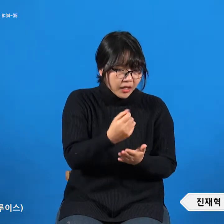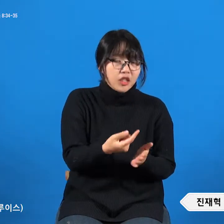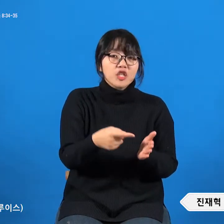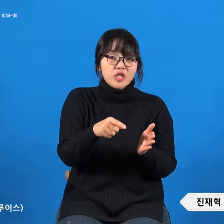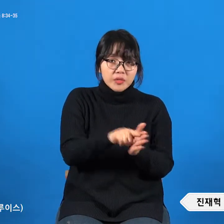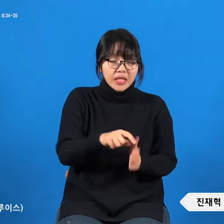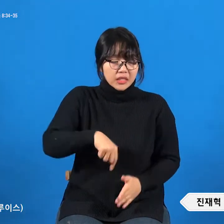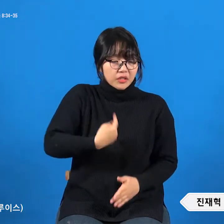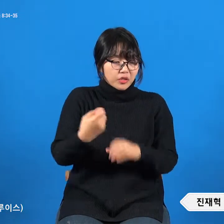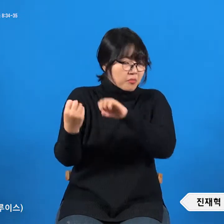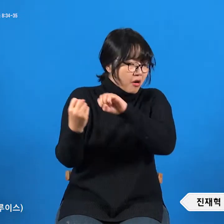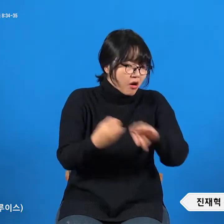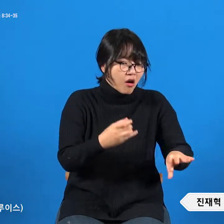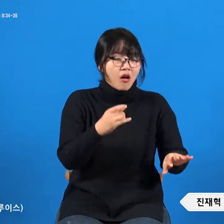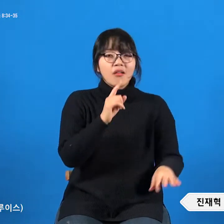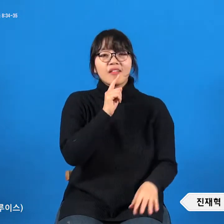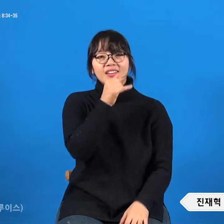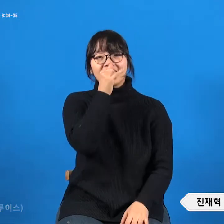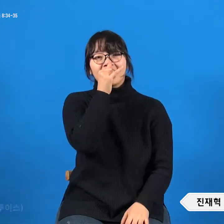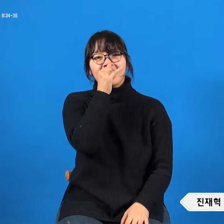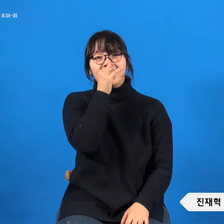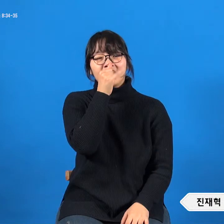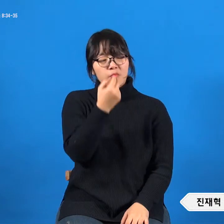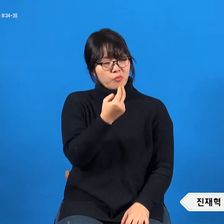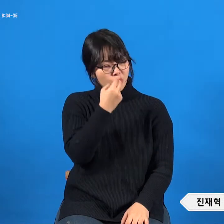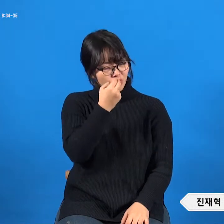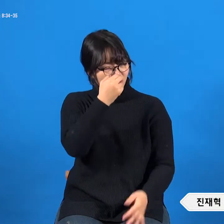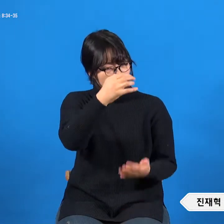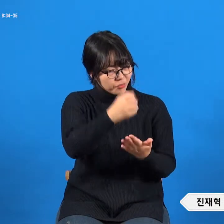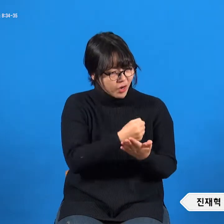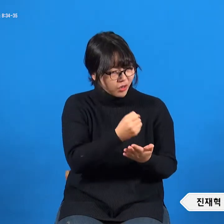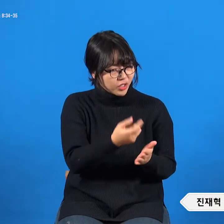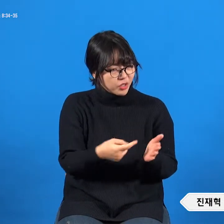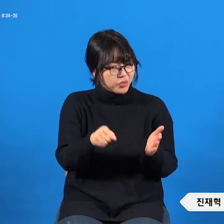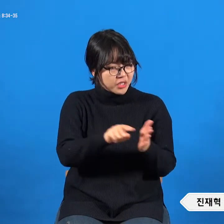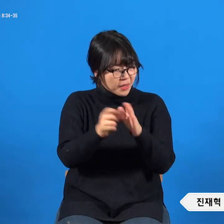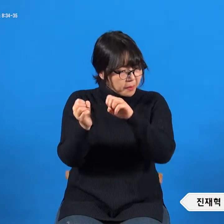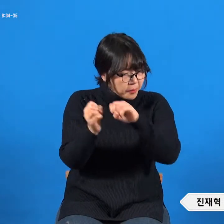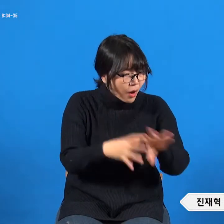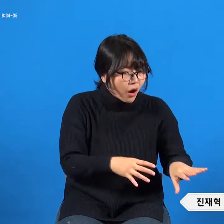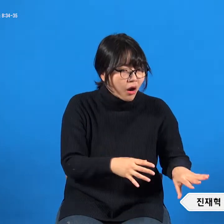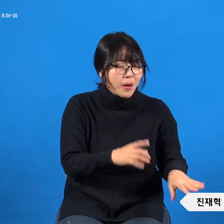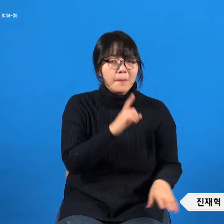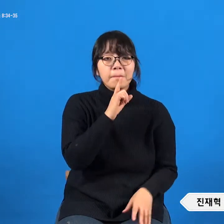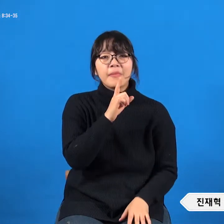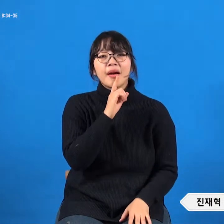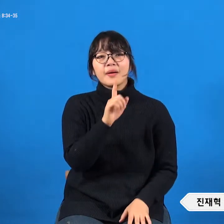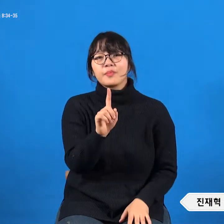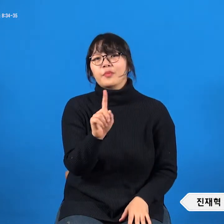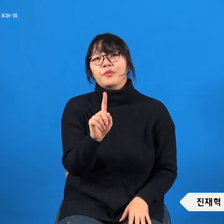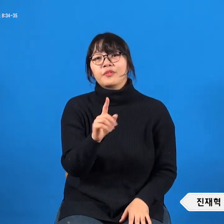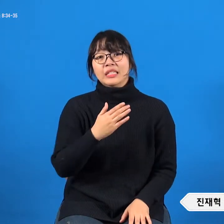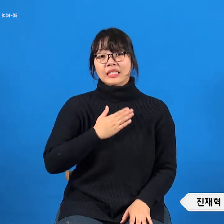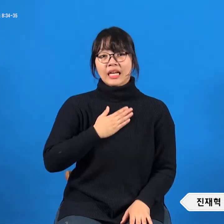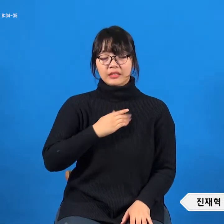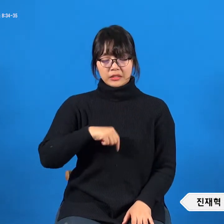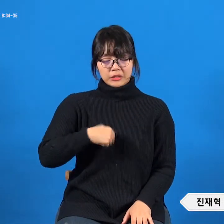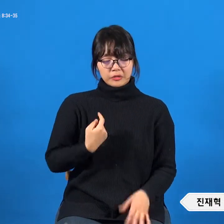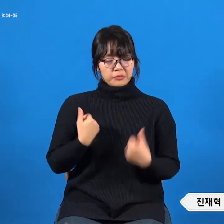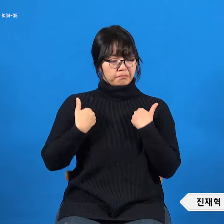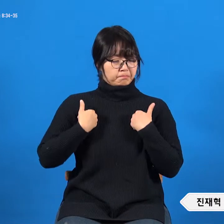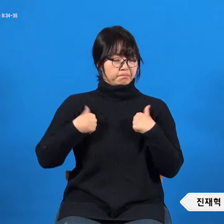있는 것을 봅니다. 그는 목숨을 얻기 위해 버리는 것을 이렇게 표현합니다. 자신을